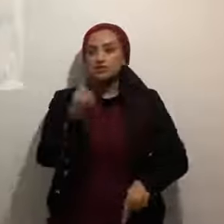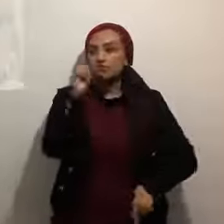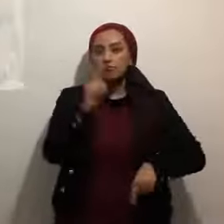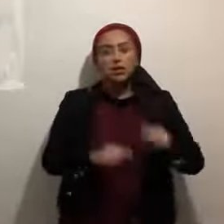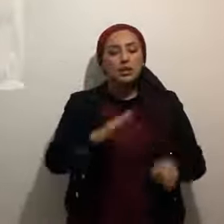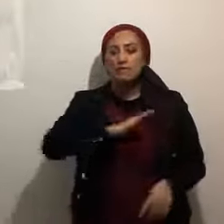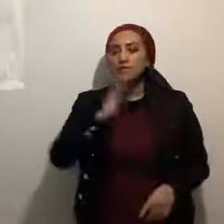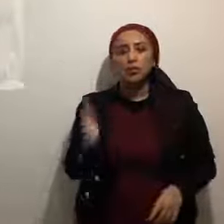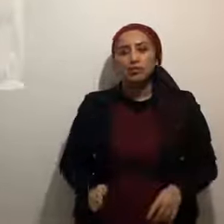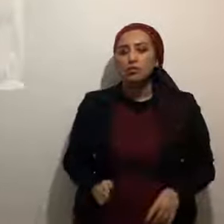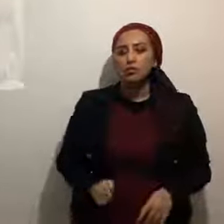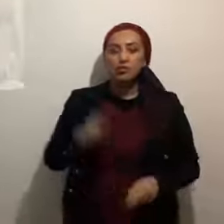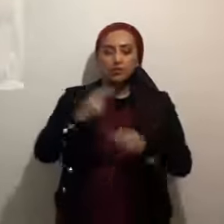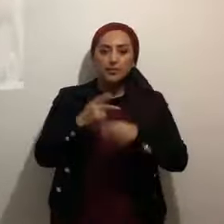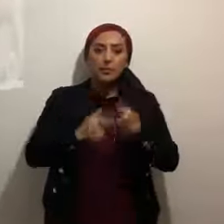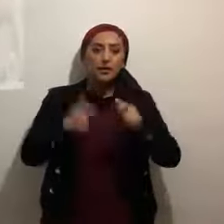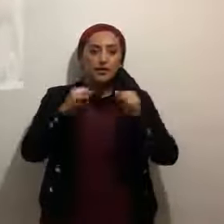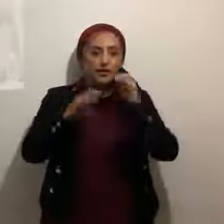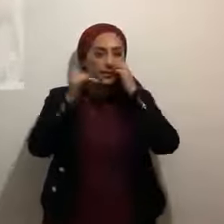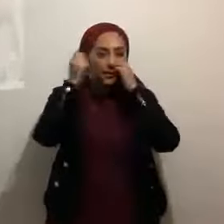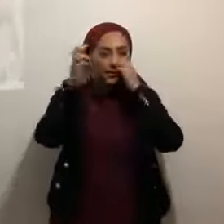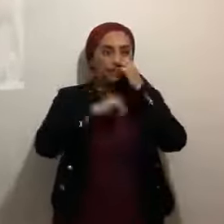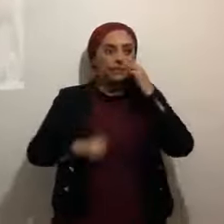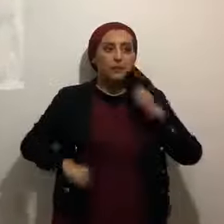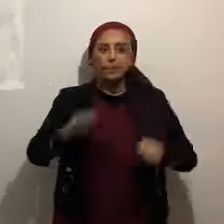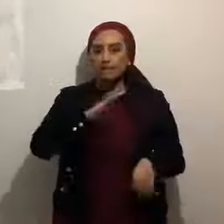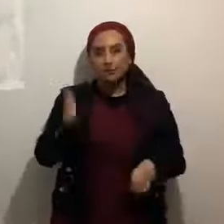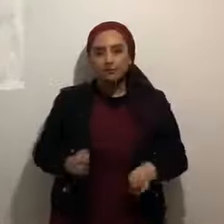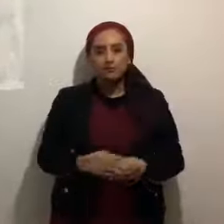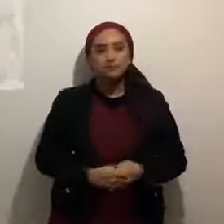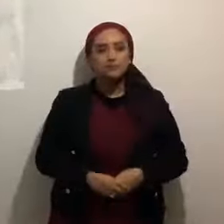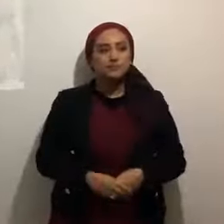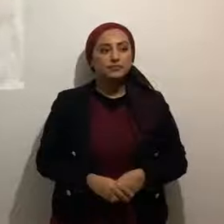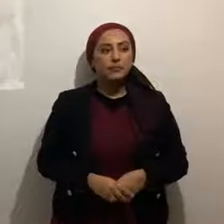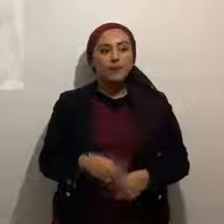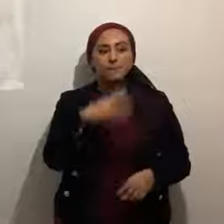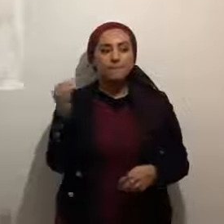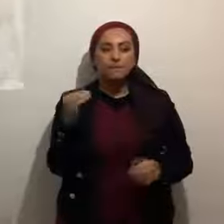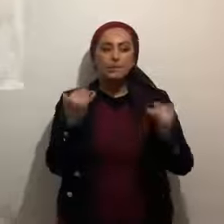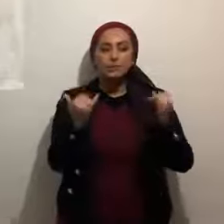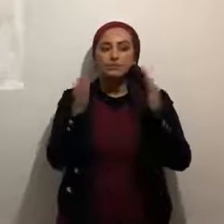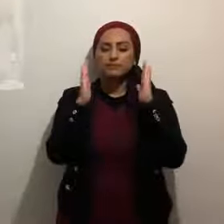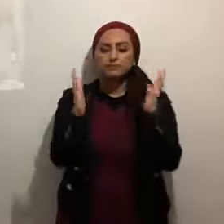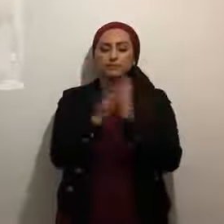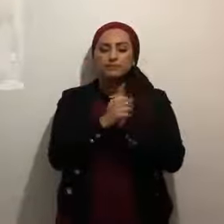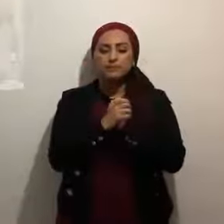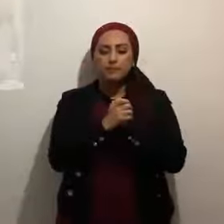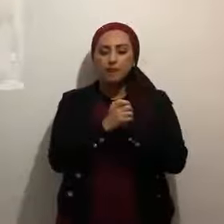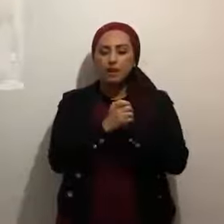nunca, en el nombre bendito de Yahshua Mashiach, nunca podrán. Entonces, a ver, los